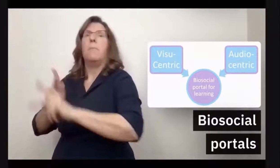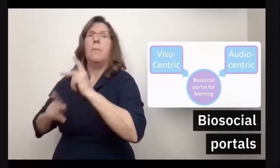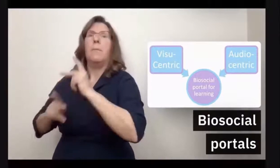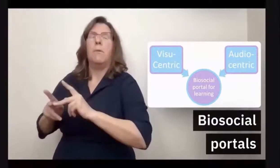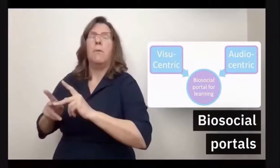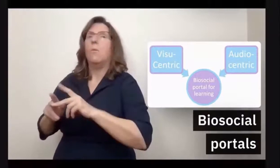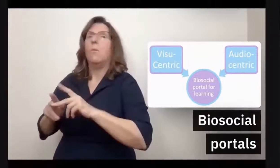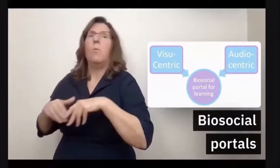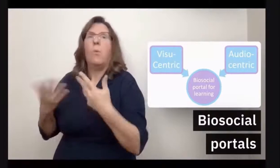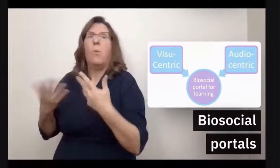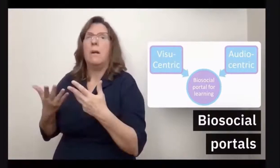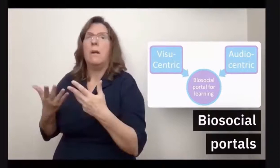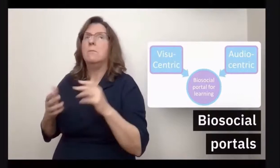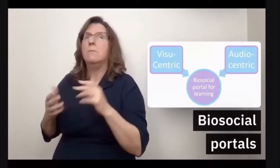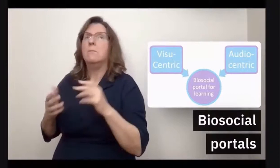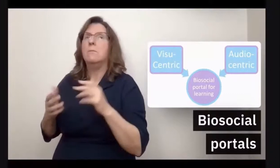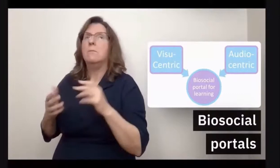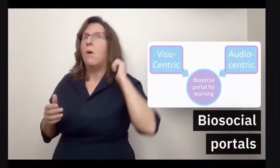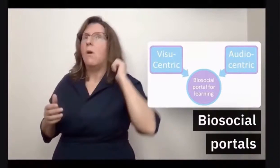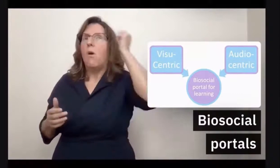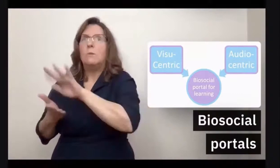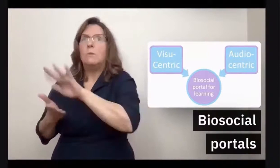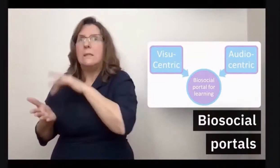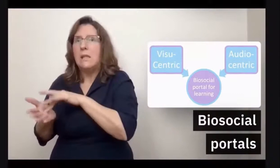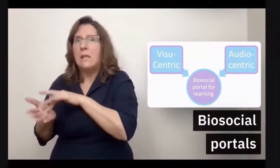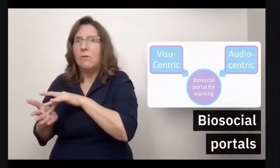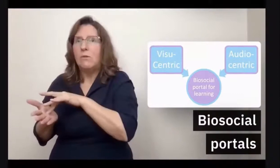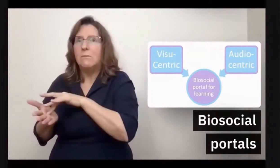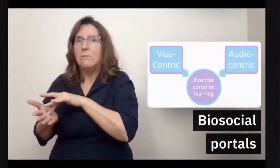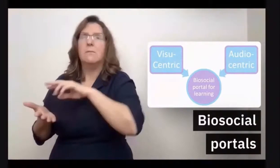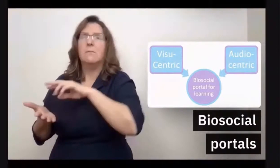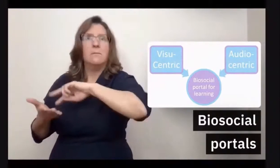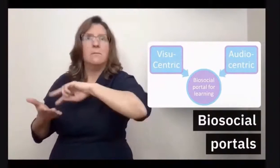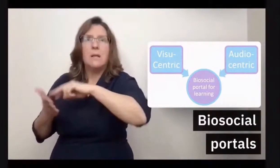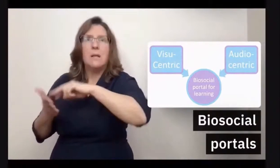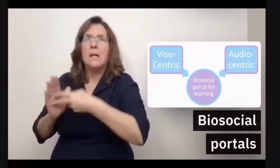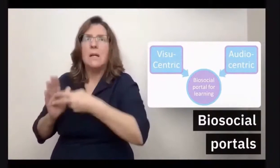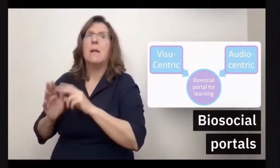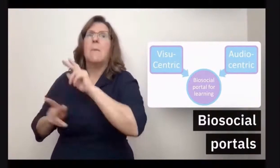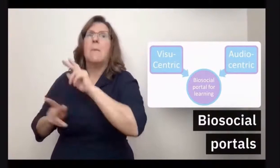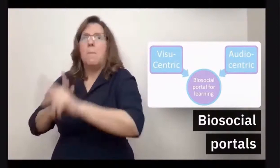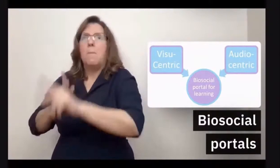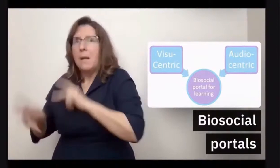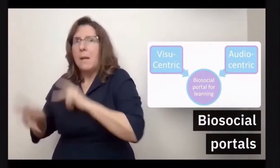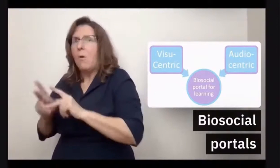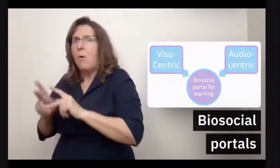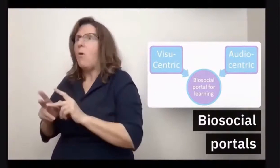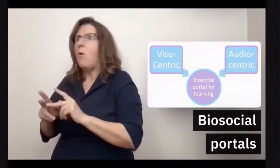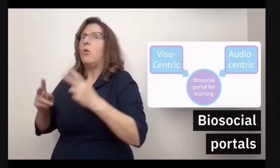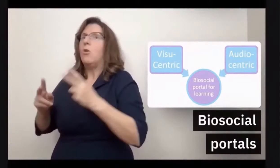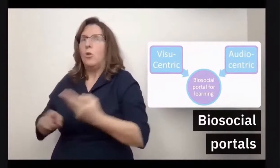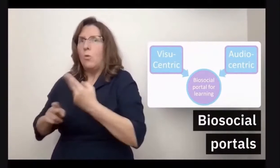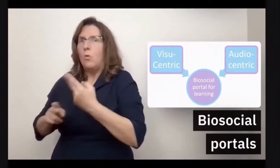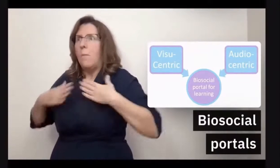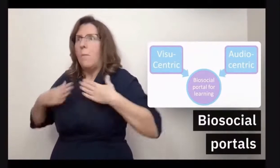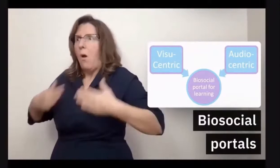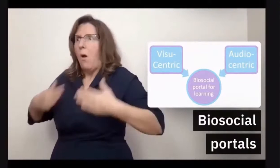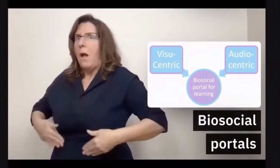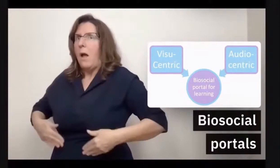ver dónde está este diseño universal. Está mayormente centrado en el audio, donde tienen